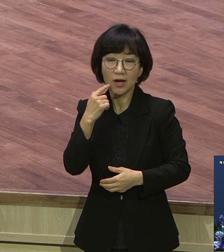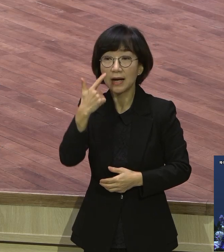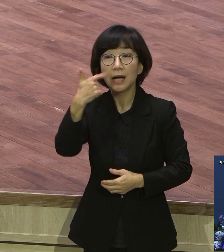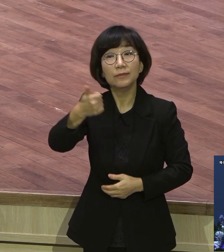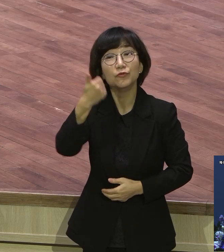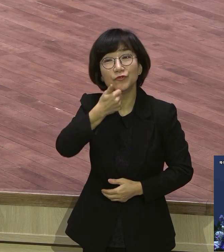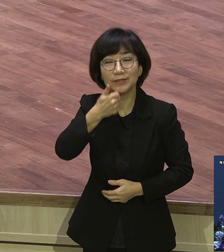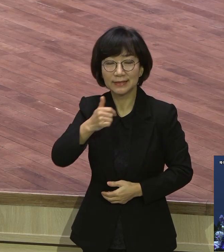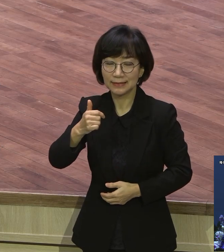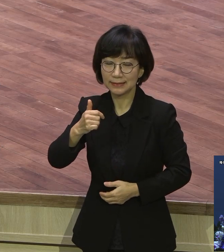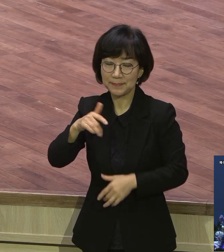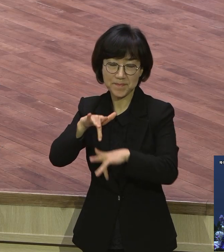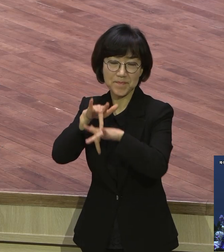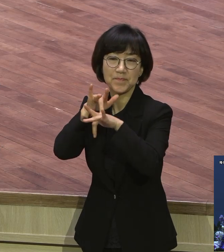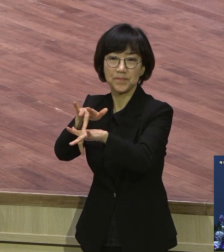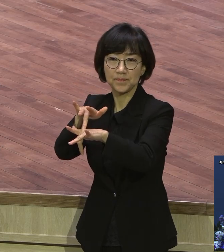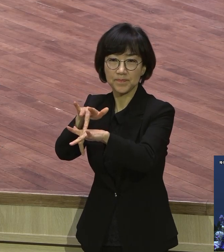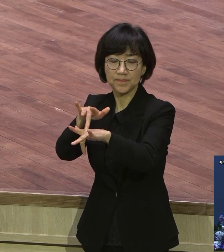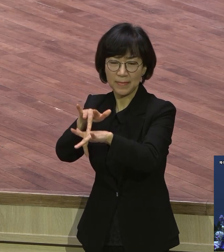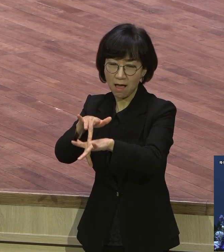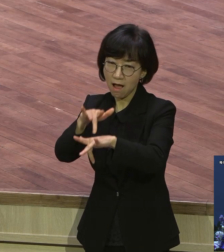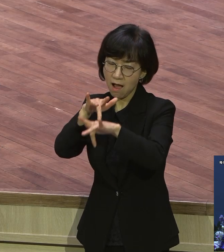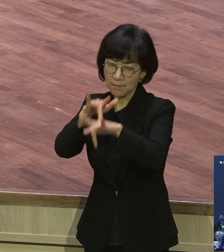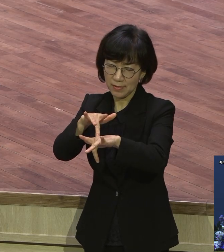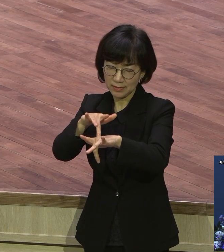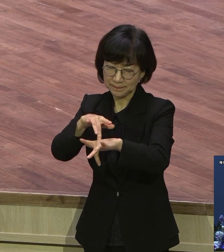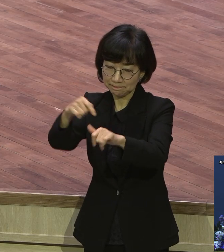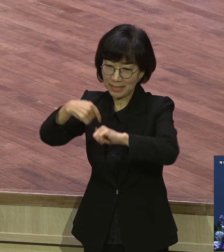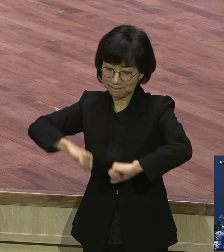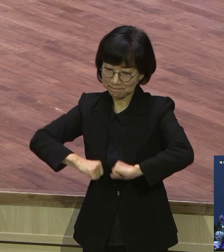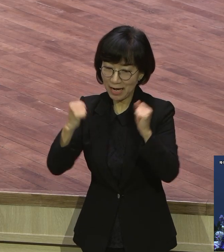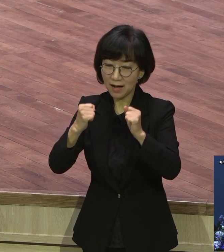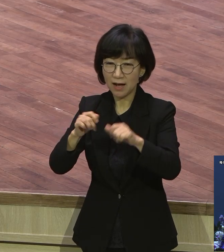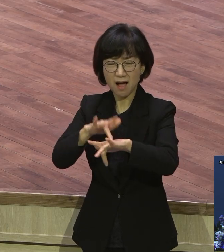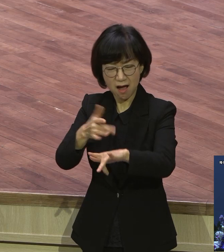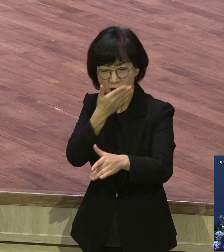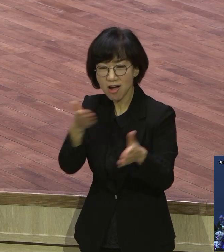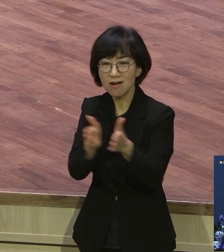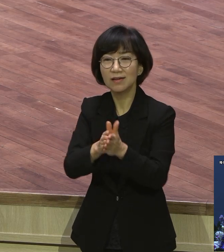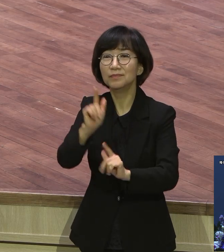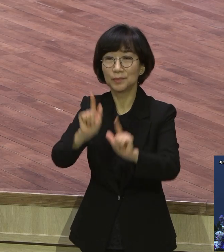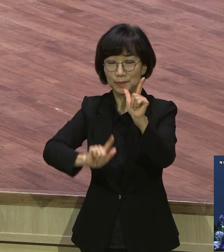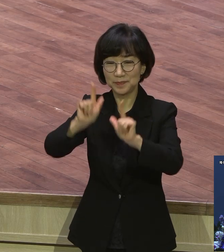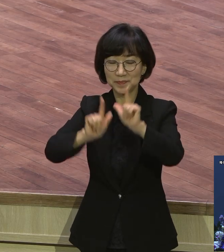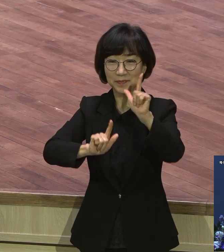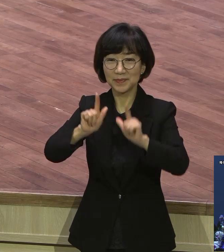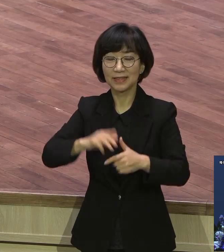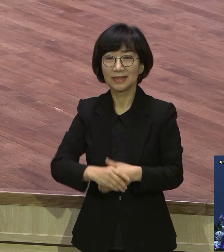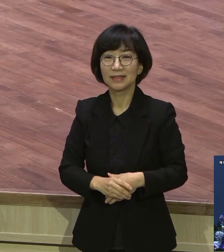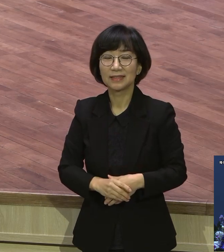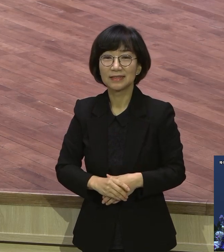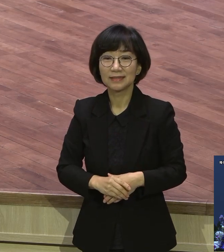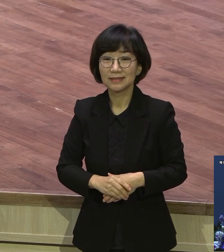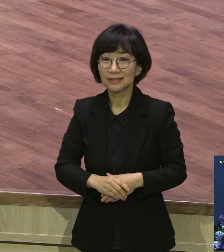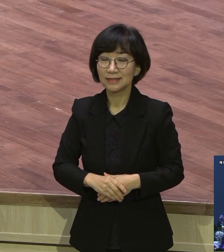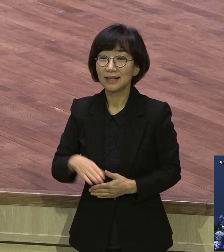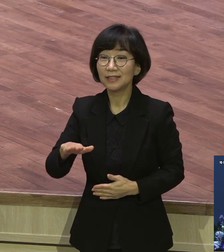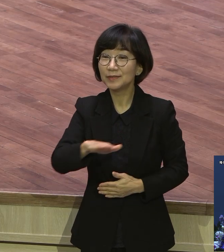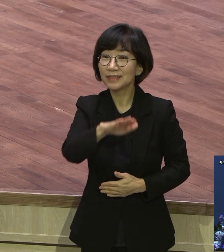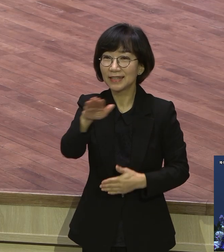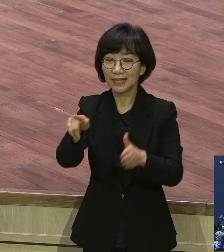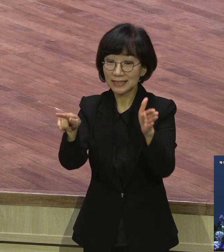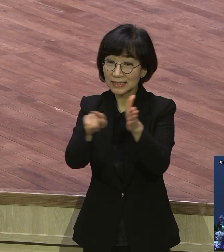마귀를 그대로 따라가는 행동이 거짓 우리가 신앙생활하는데